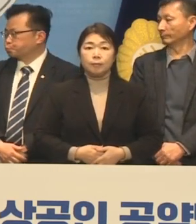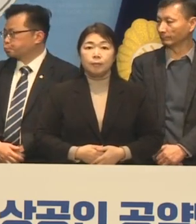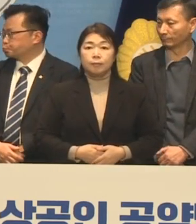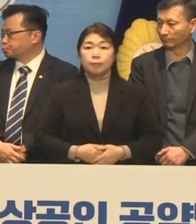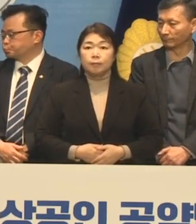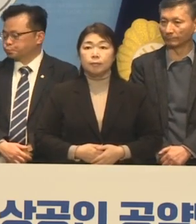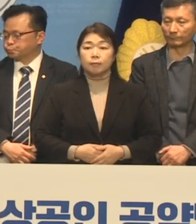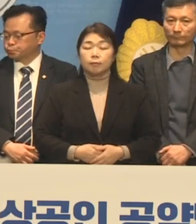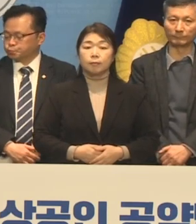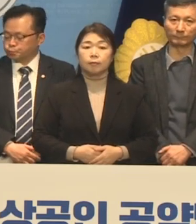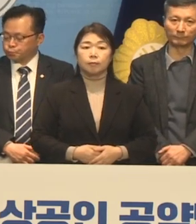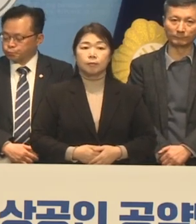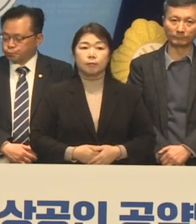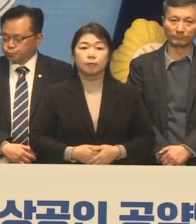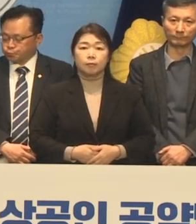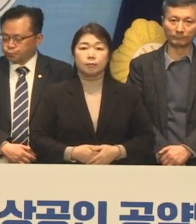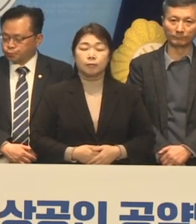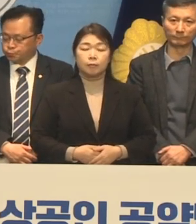조금 늦으십니다.